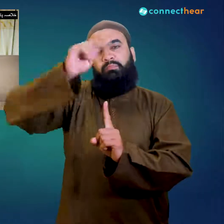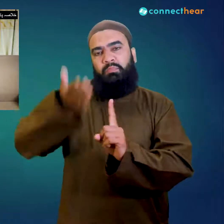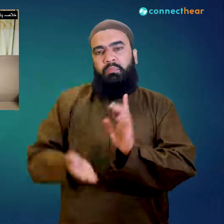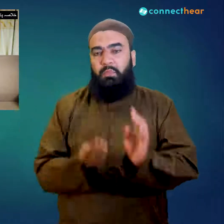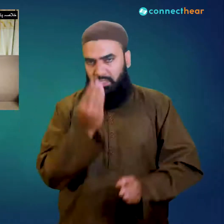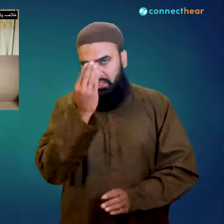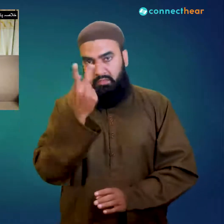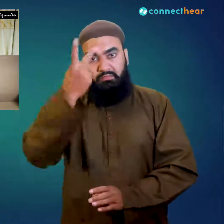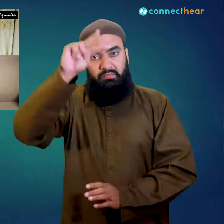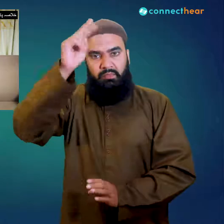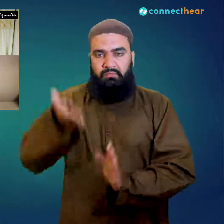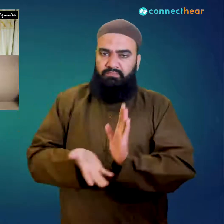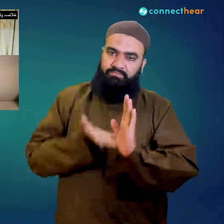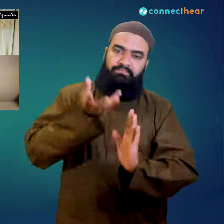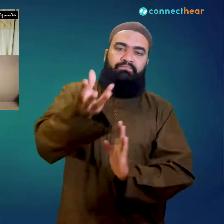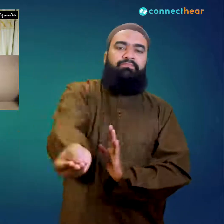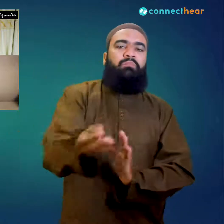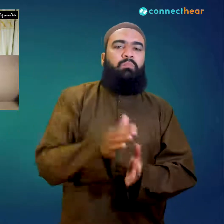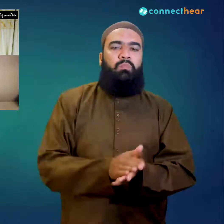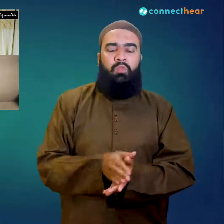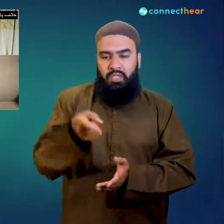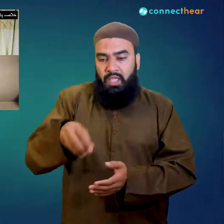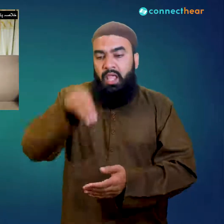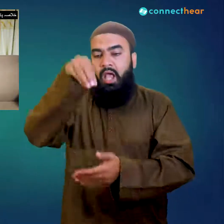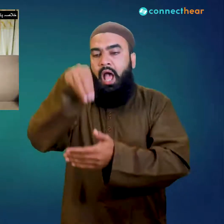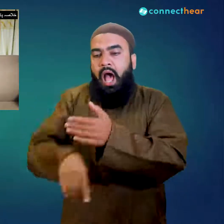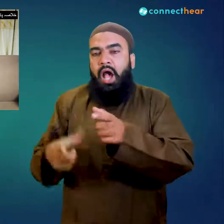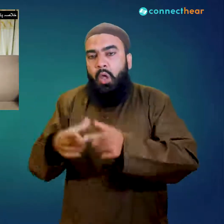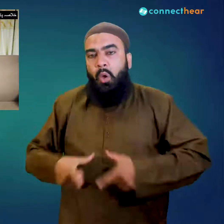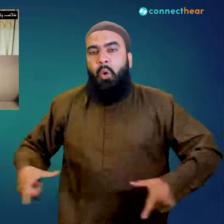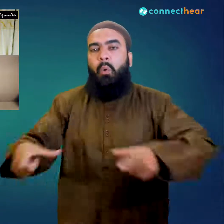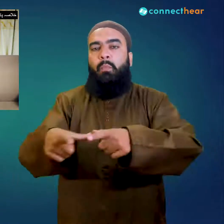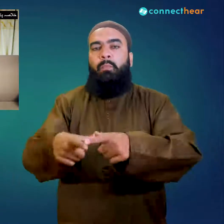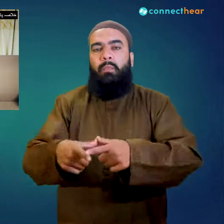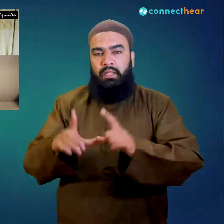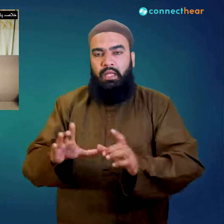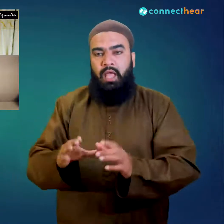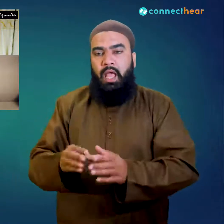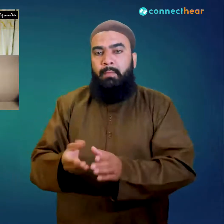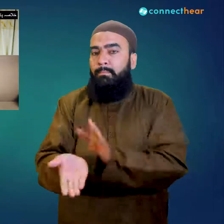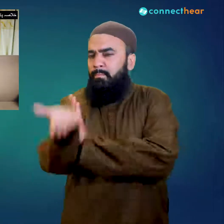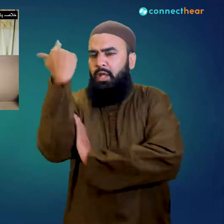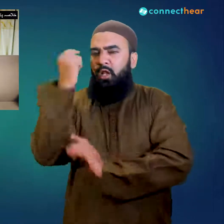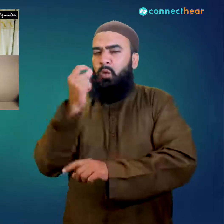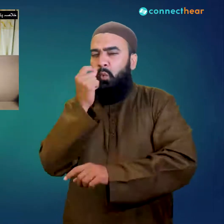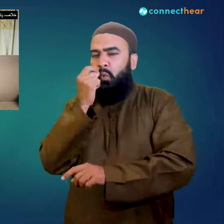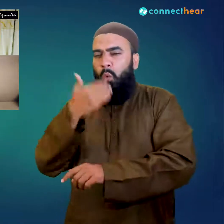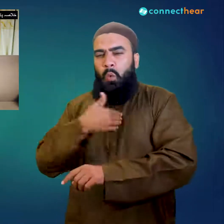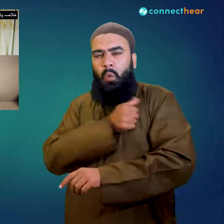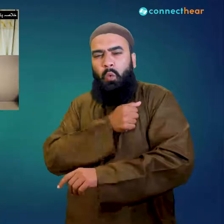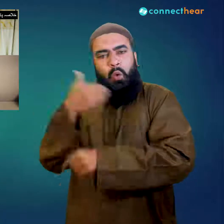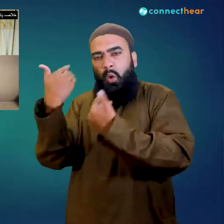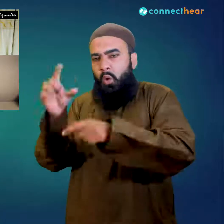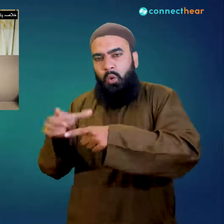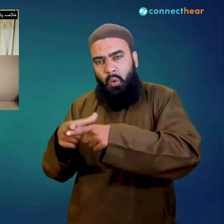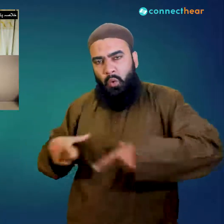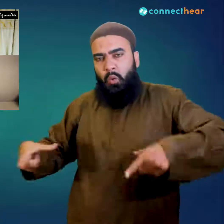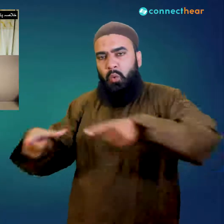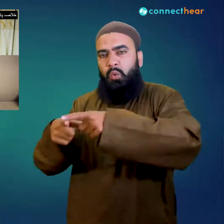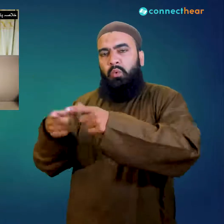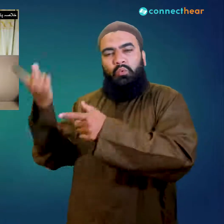ہے کہ اللہ رب العزت اس آخری امت کو پچھلی تمام امتوں پر گواہ بنائیں